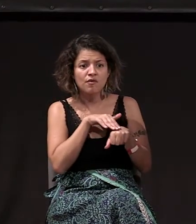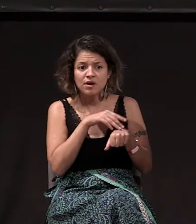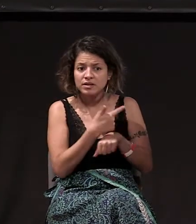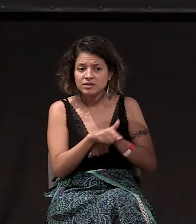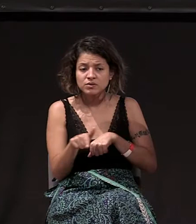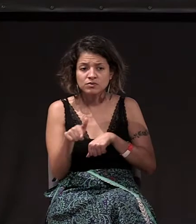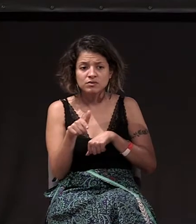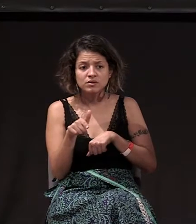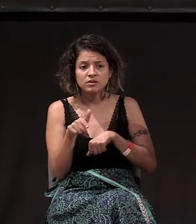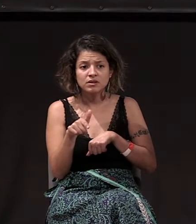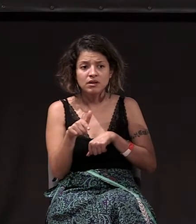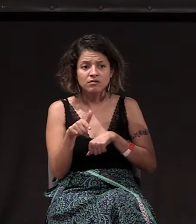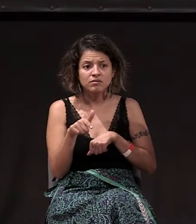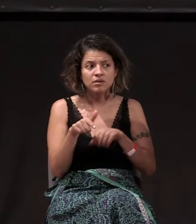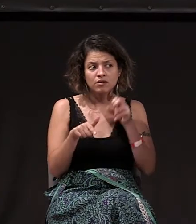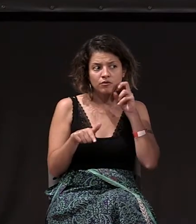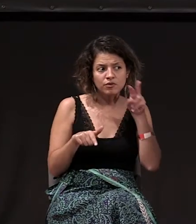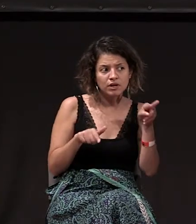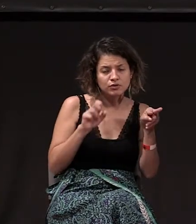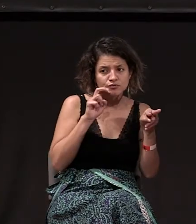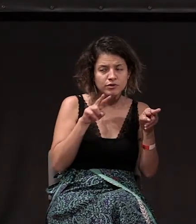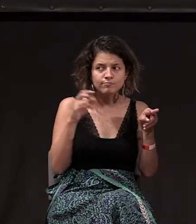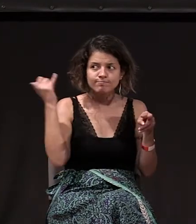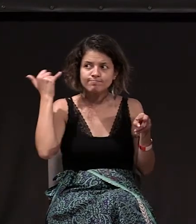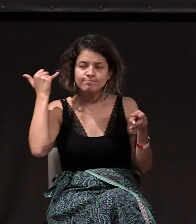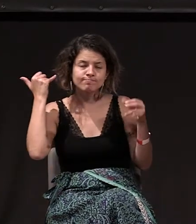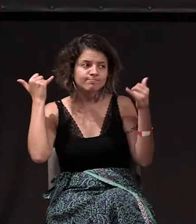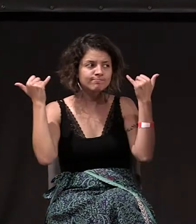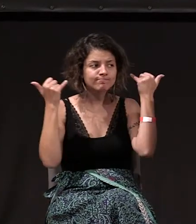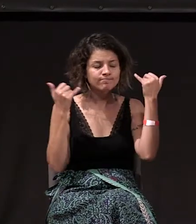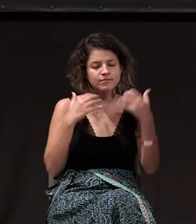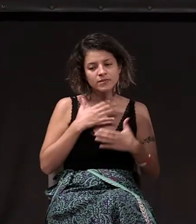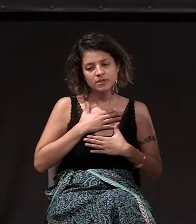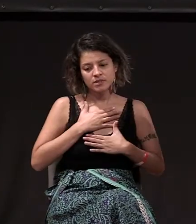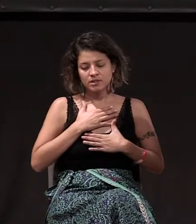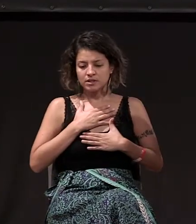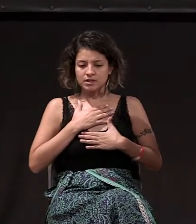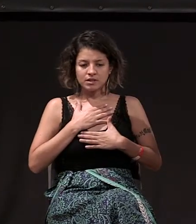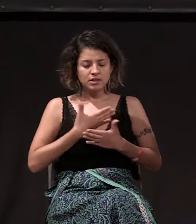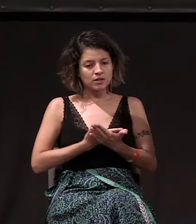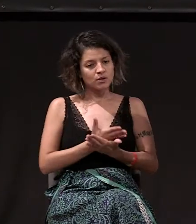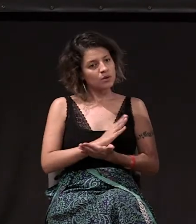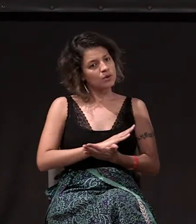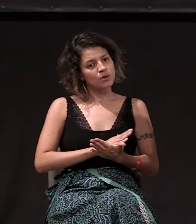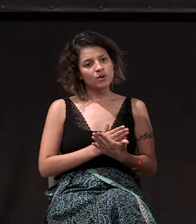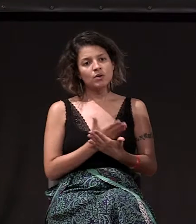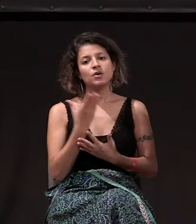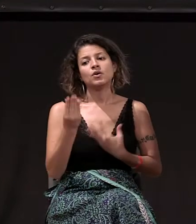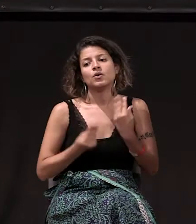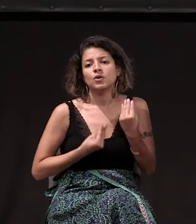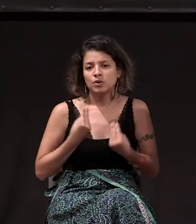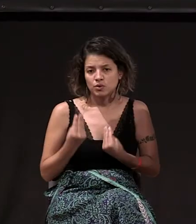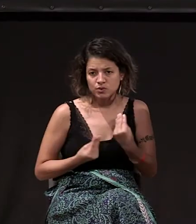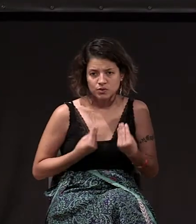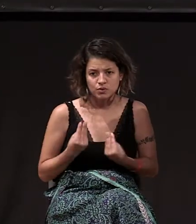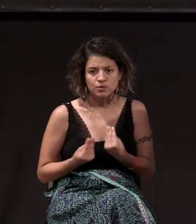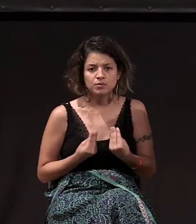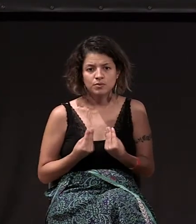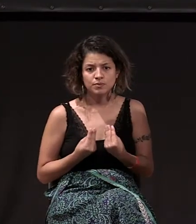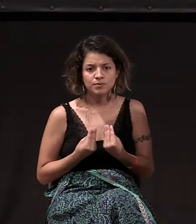vejo coisas, e eu ouço coisas, e eu não me sinto confortável. Então, como... e